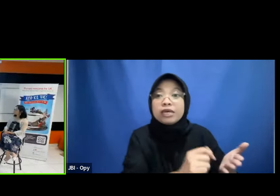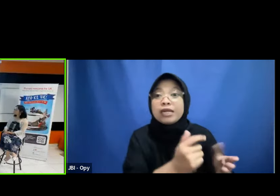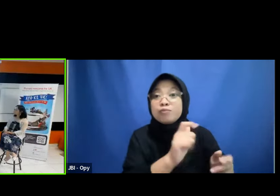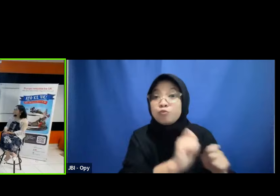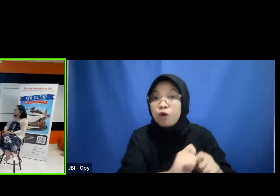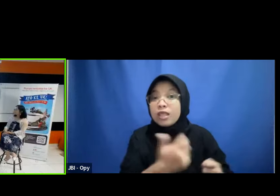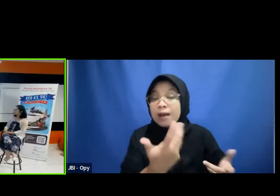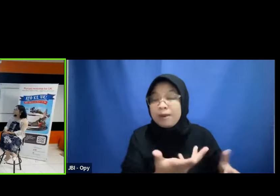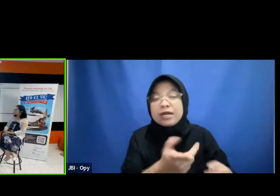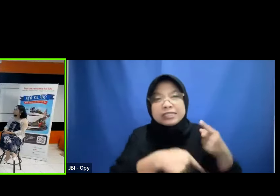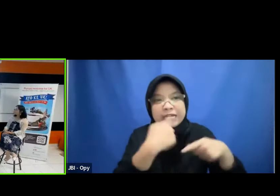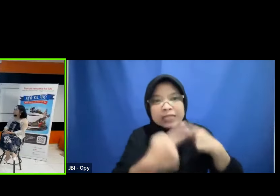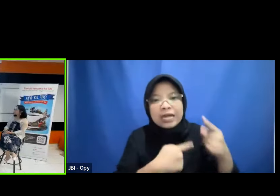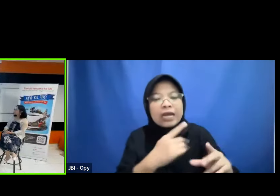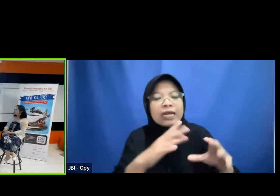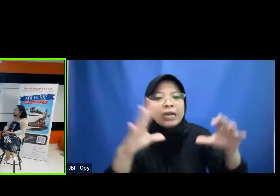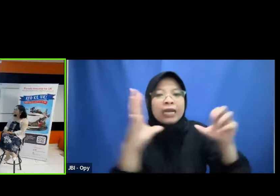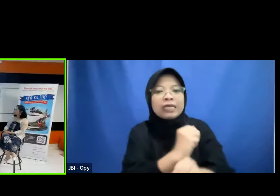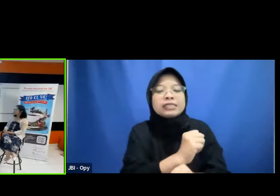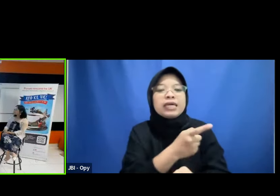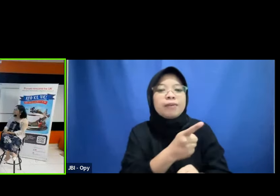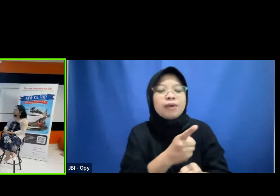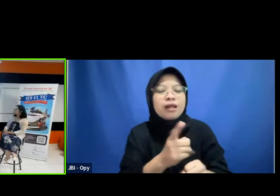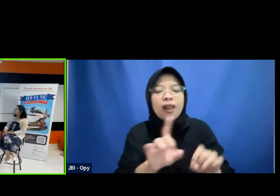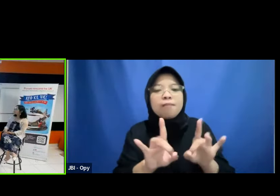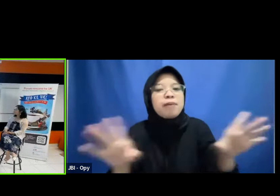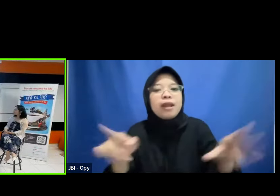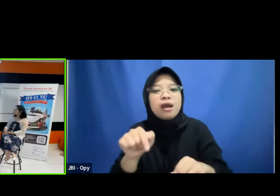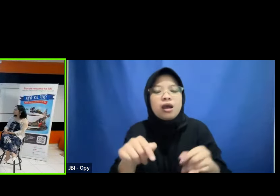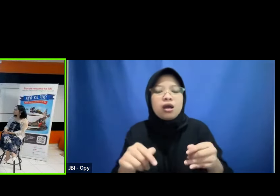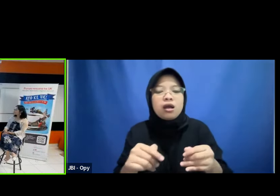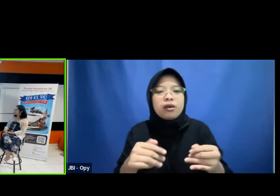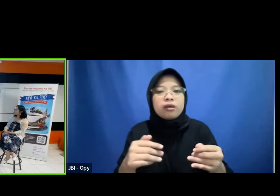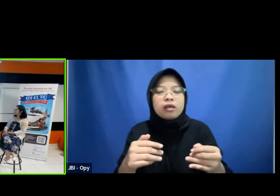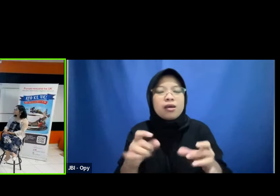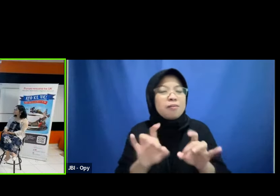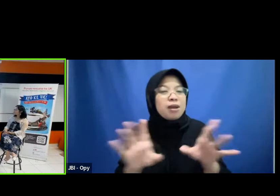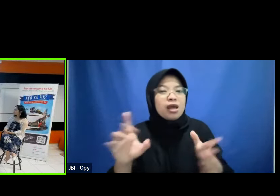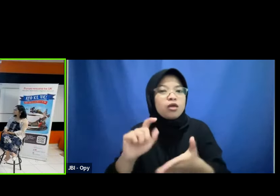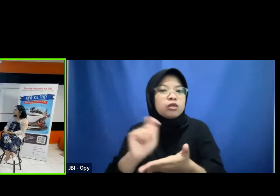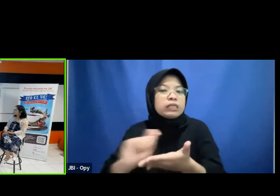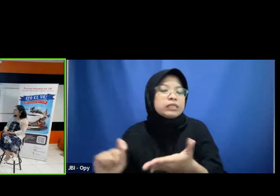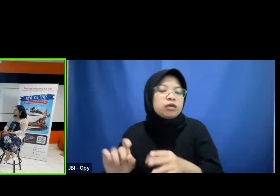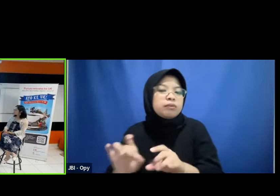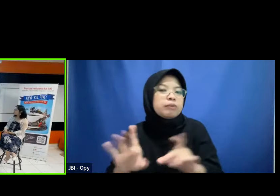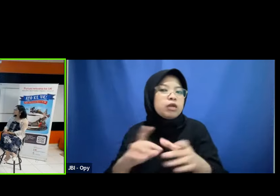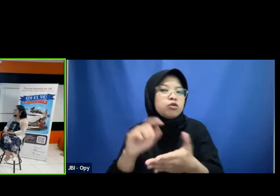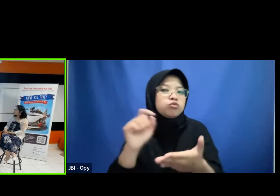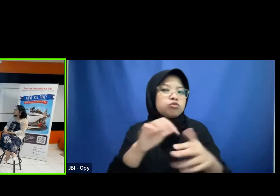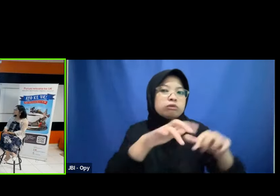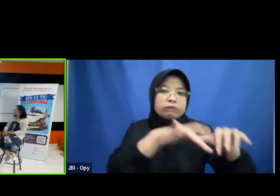kalian ceritakan itu ternyata intisar bertabrakan atau berseberangan dengan apa yang kalian tulis di sa